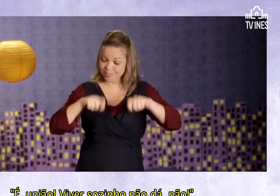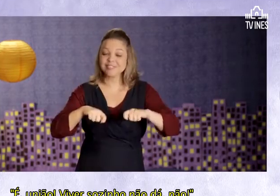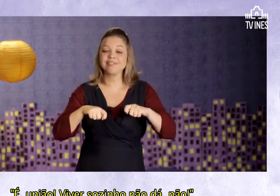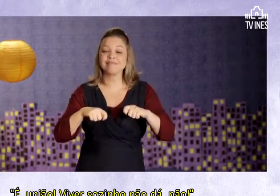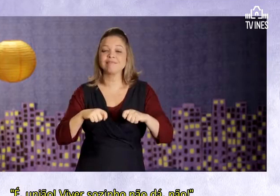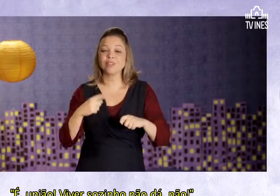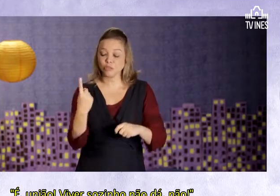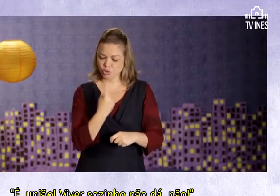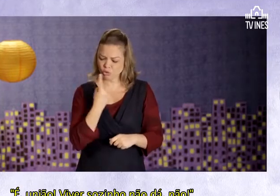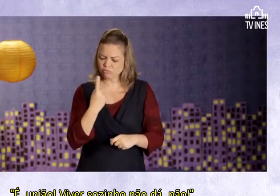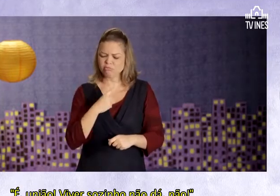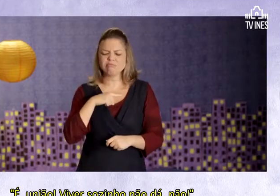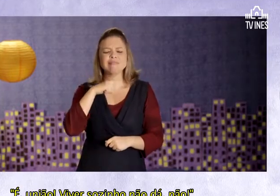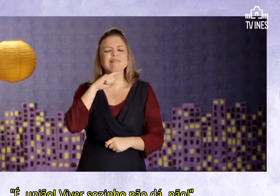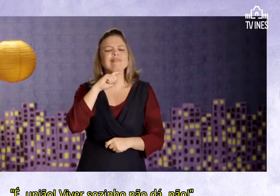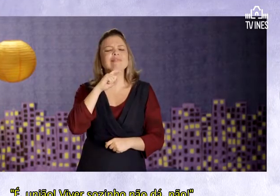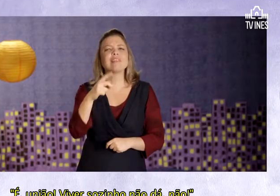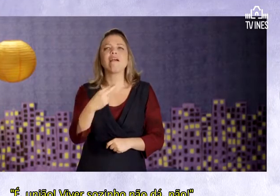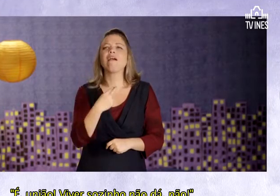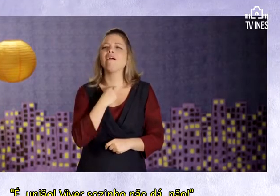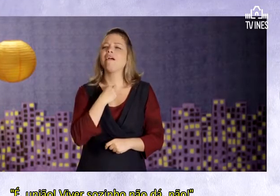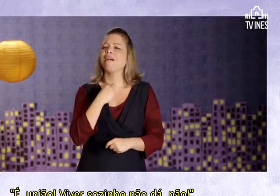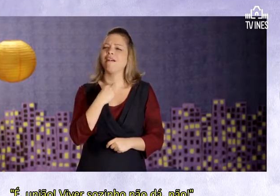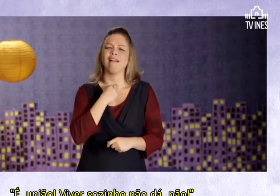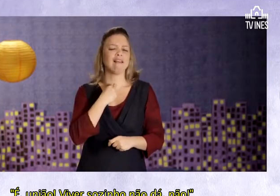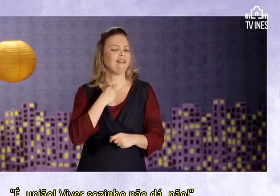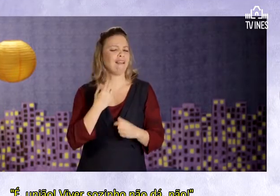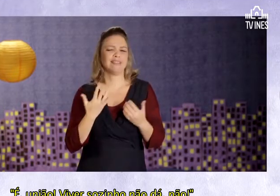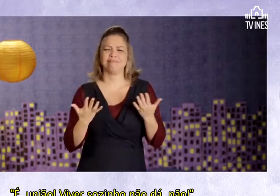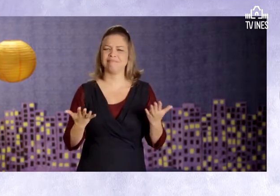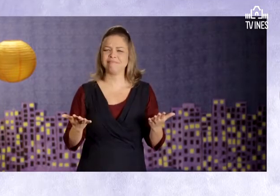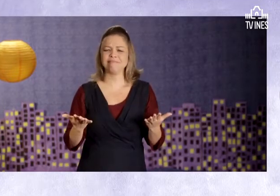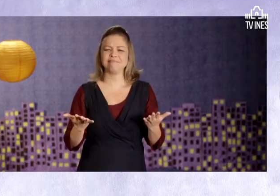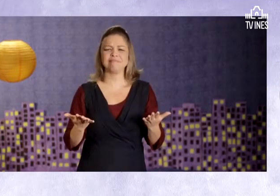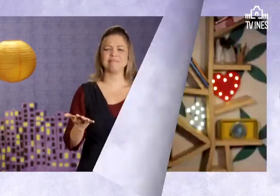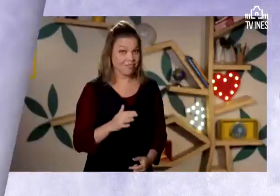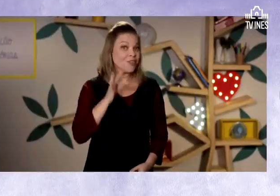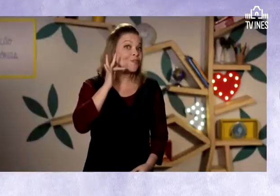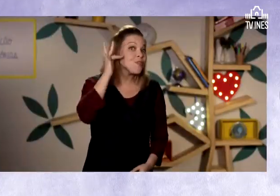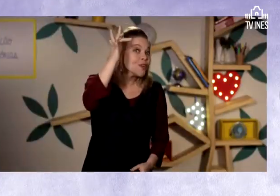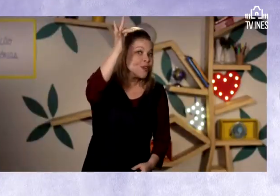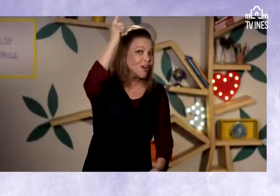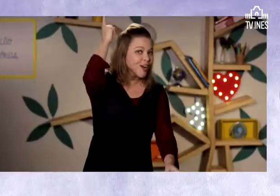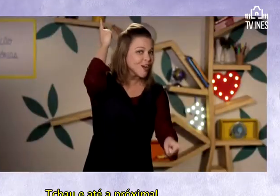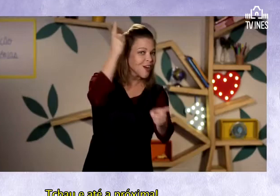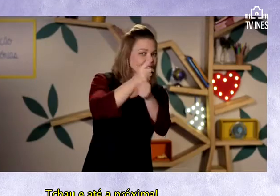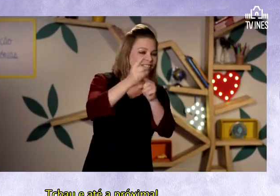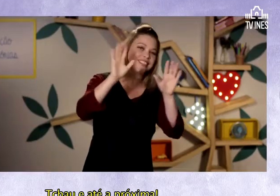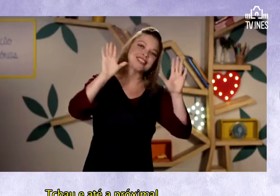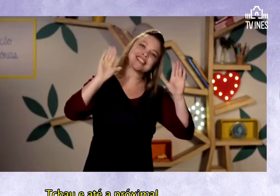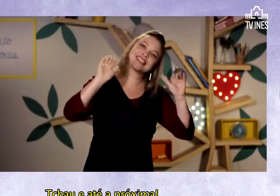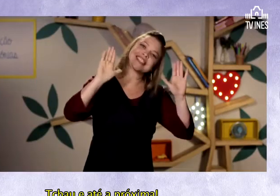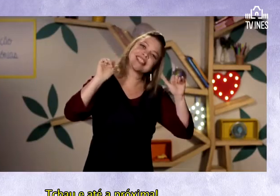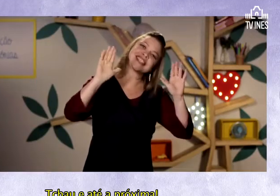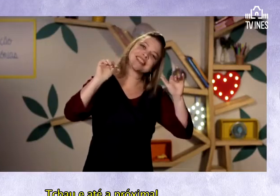Viver sozinho não dá, não. Tchau e até a próxima!